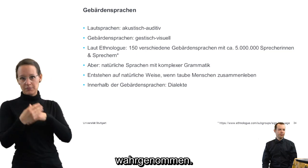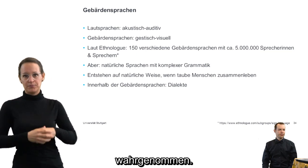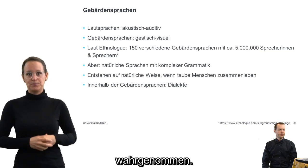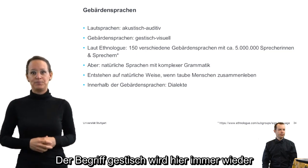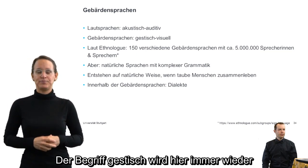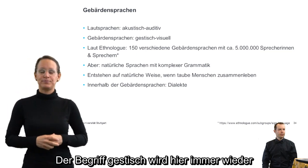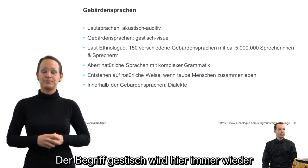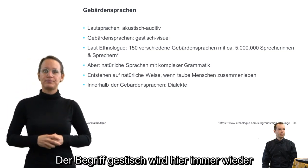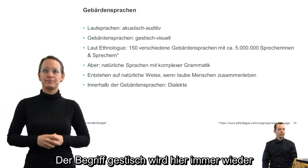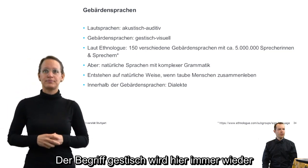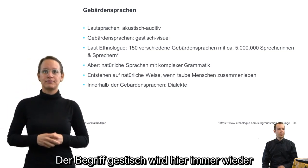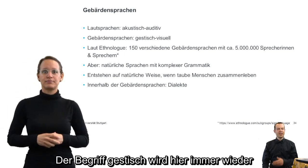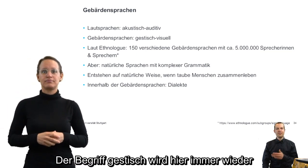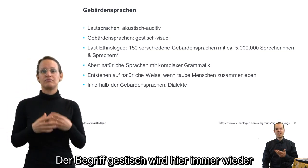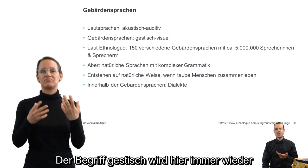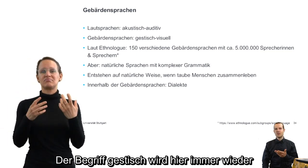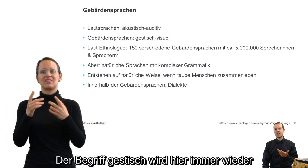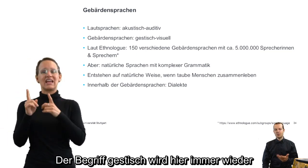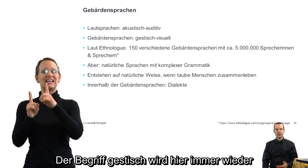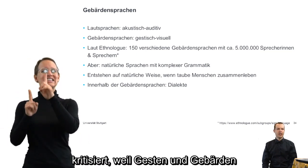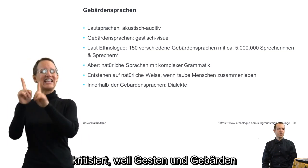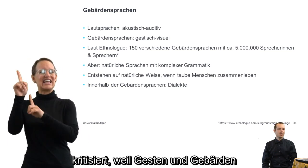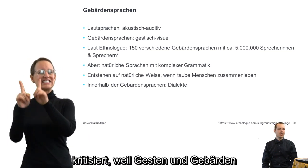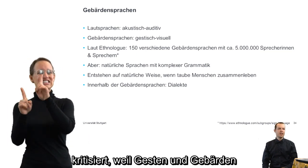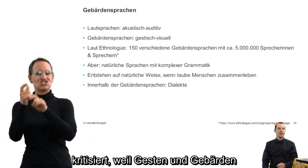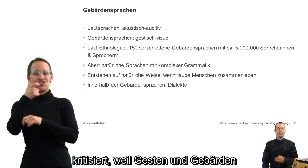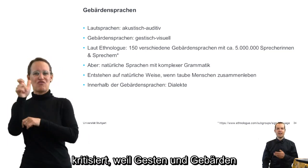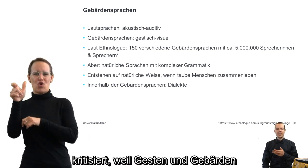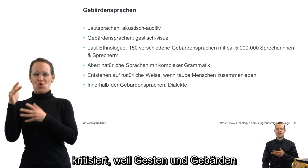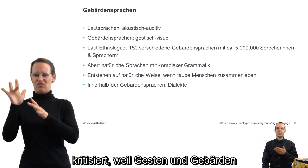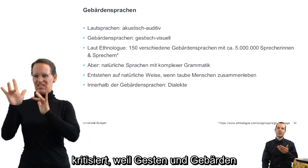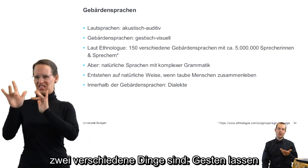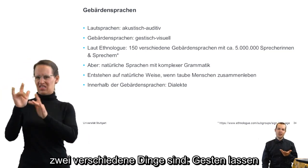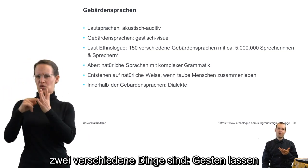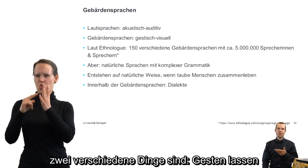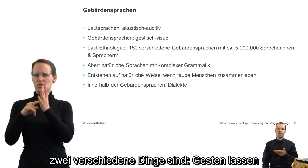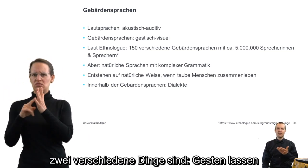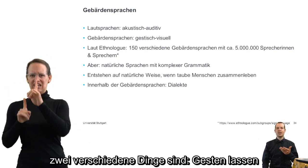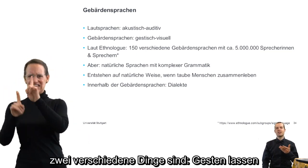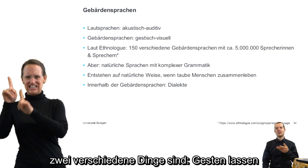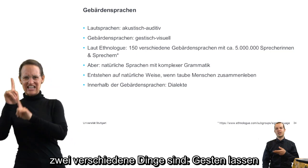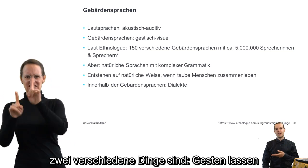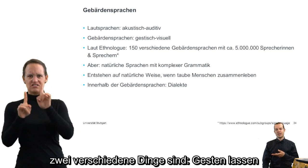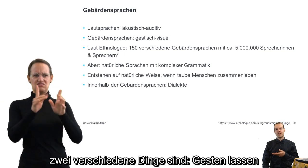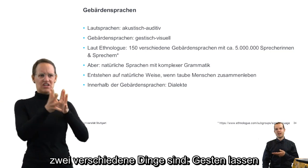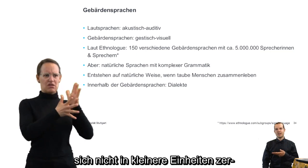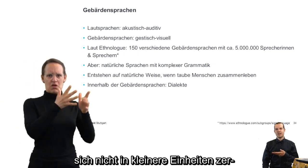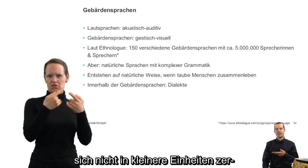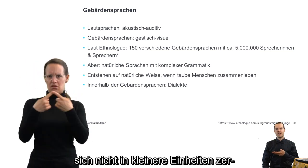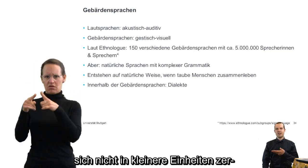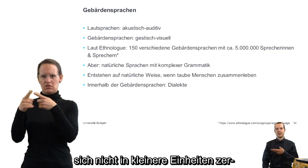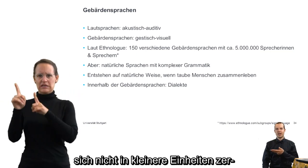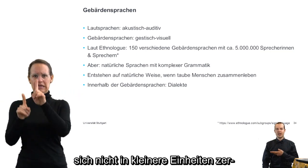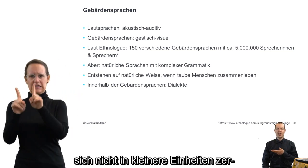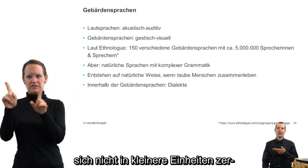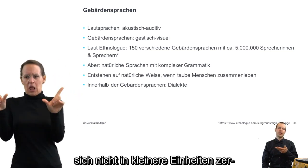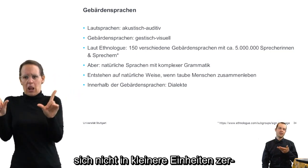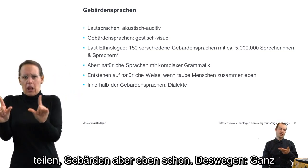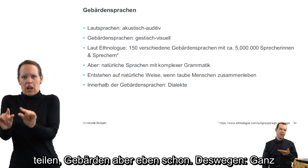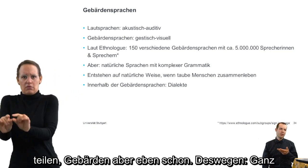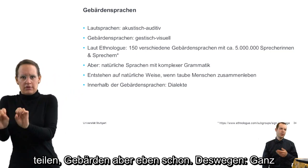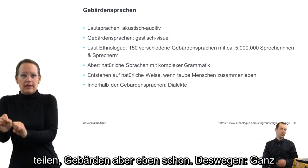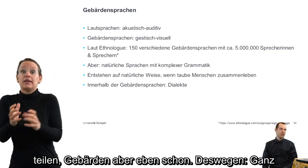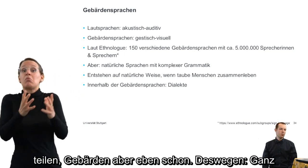wahrgenommen. Der Begriff gestisch wird hier immer wieder kritisiert, weil Gesten und Gebärden zwar verschiedene Dinge sind. Gesten lassen sich nicht in kleinere